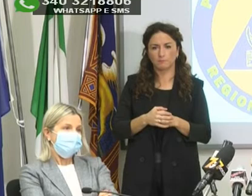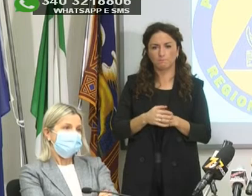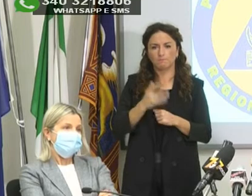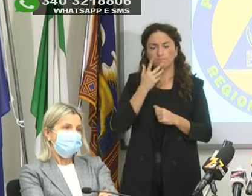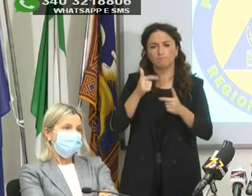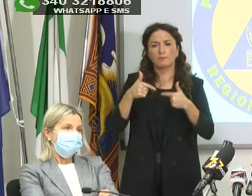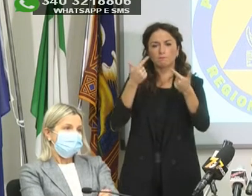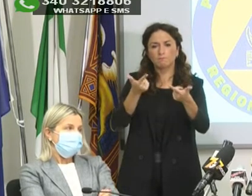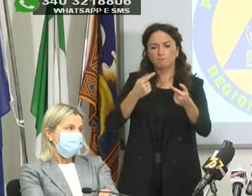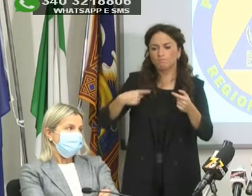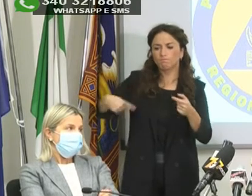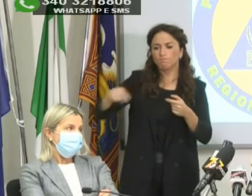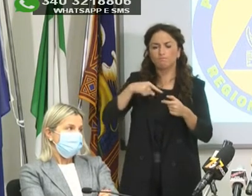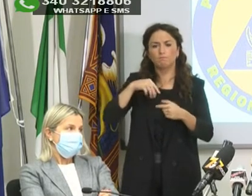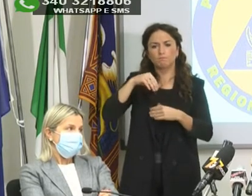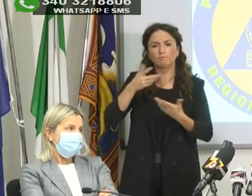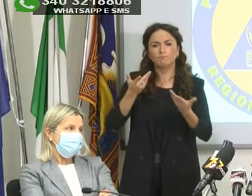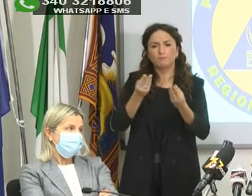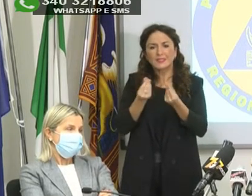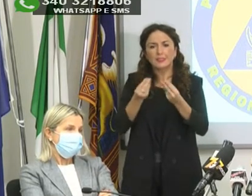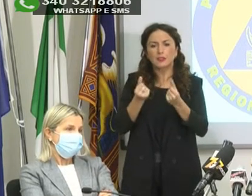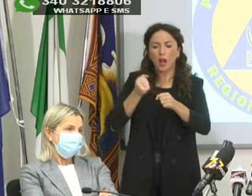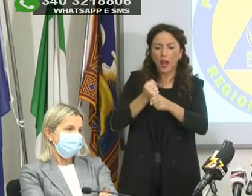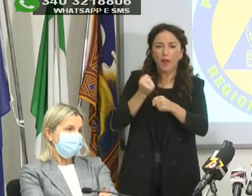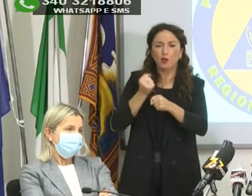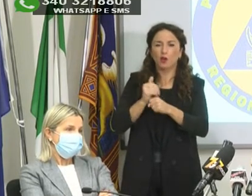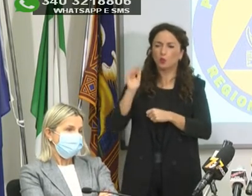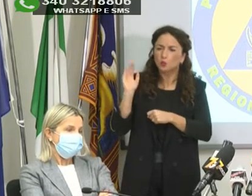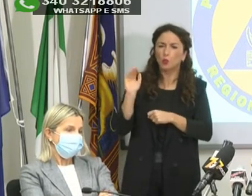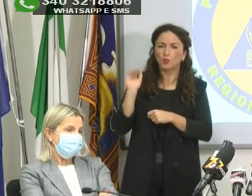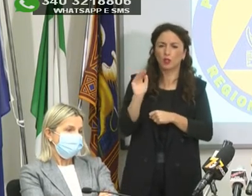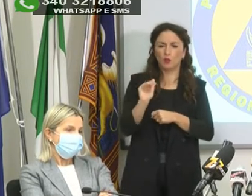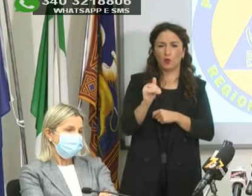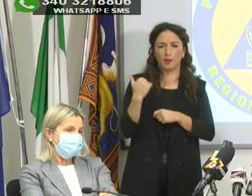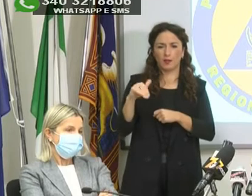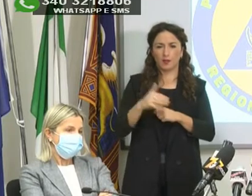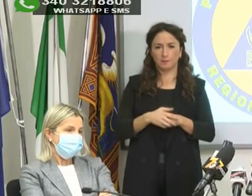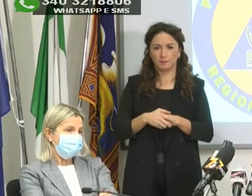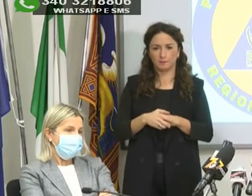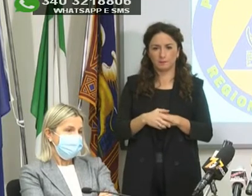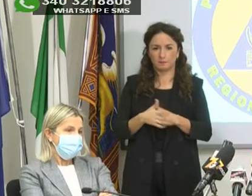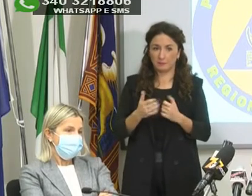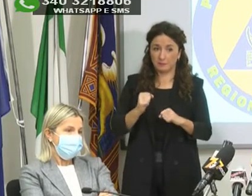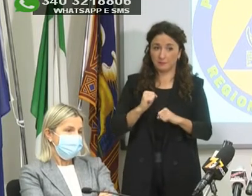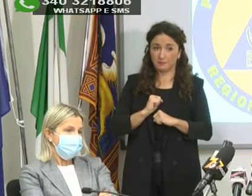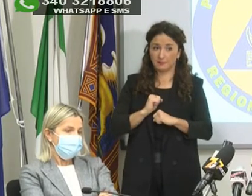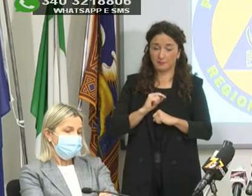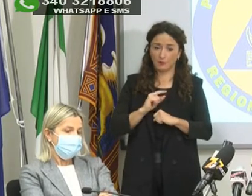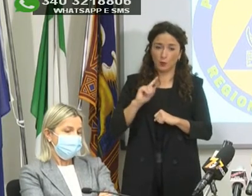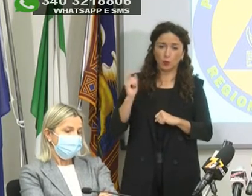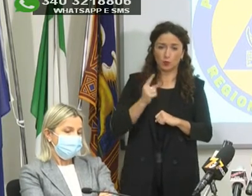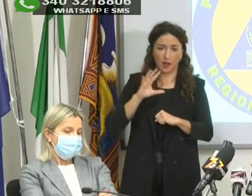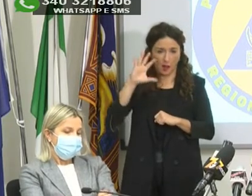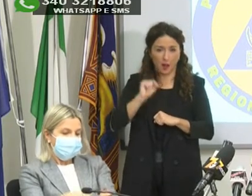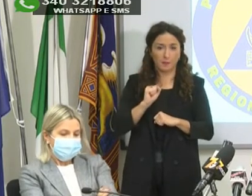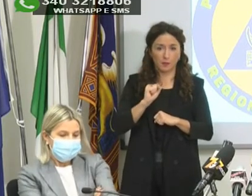la sensazione di un lavoro day by day. No, penso che sia, ormai penso di aver fugato il dubbio del fatto